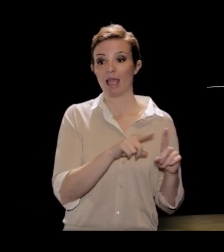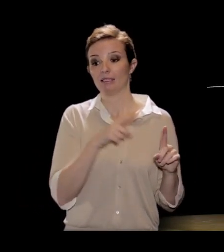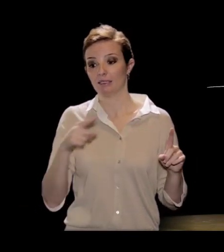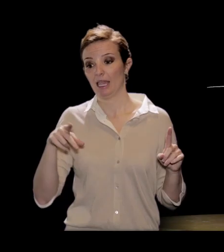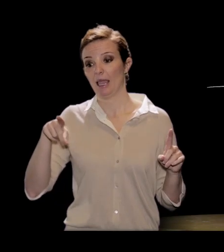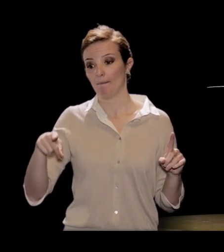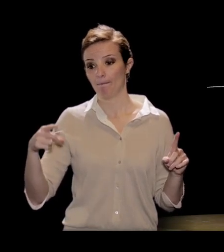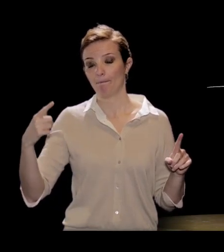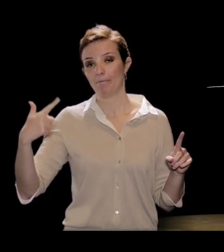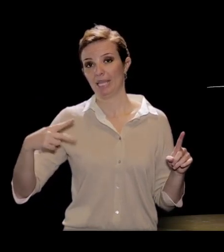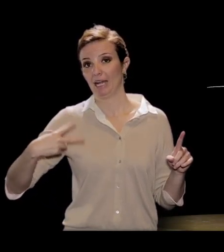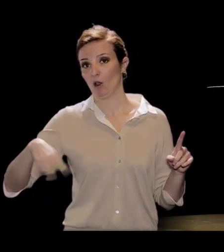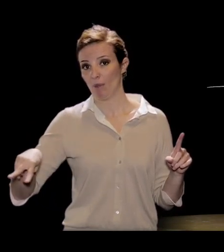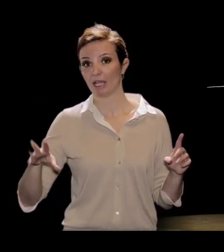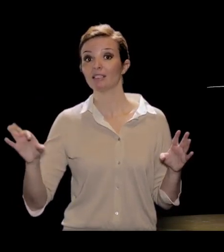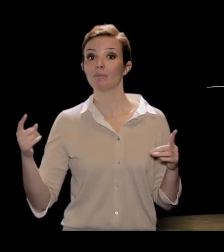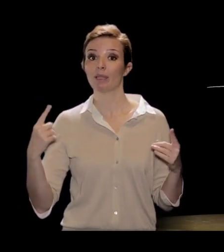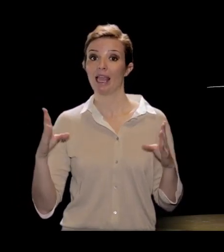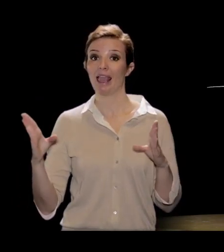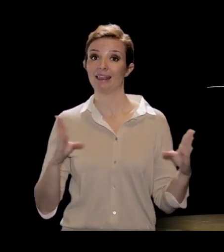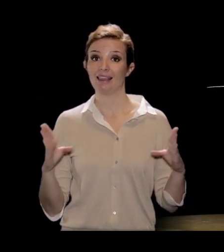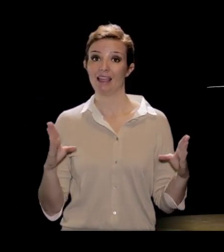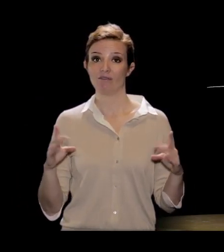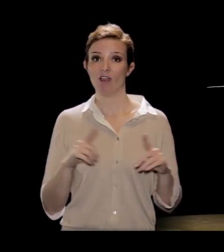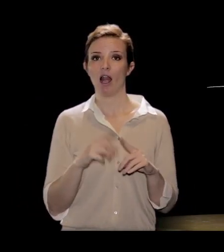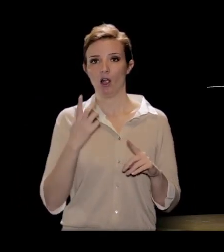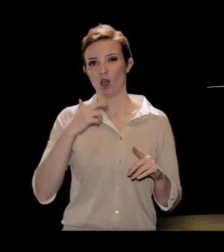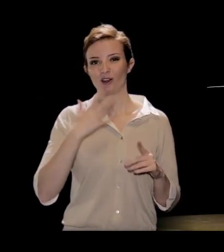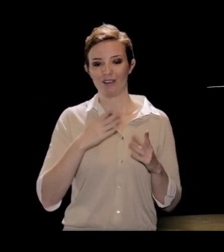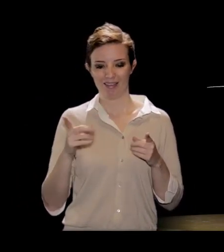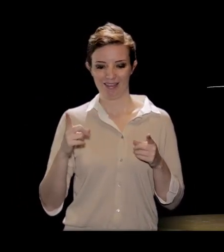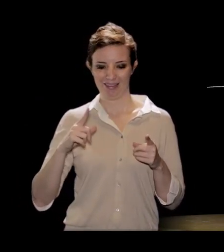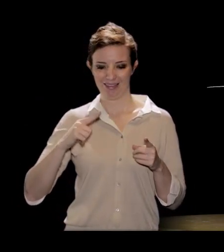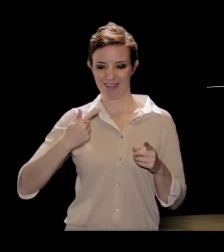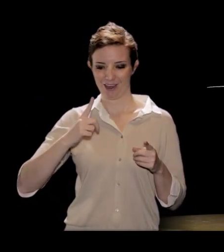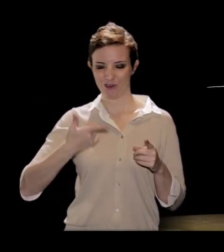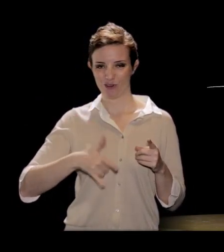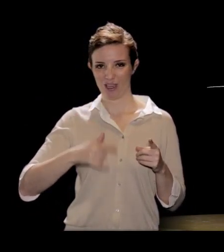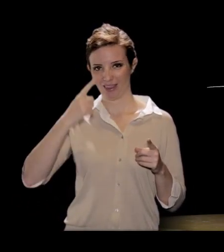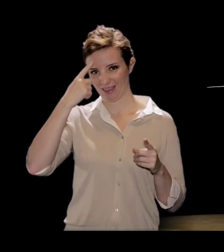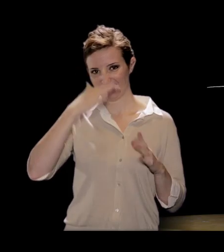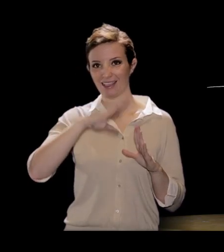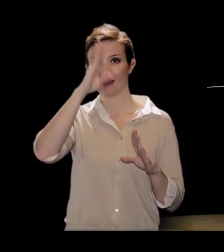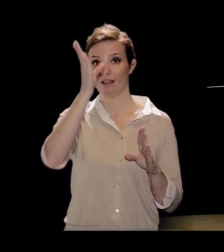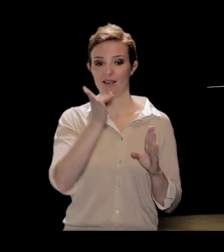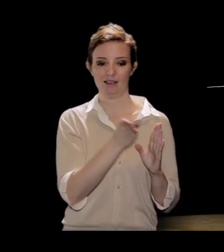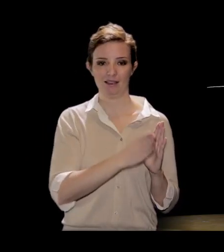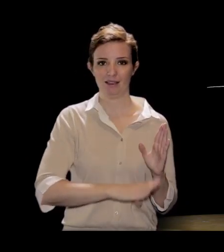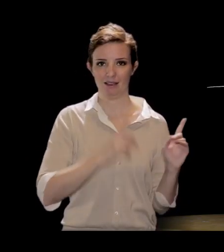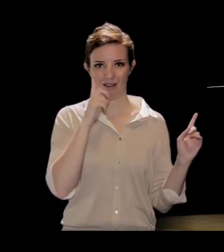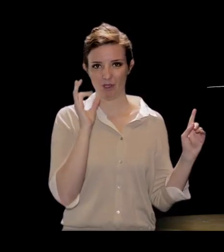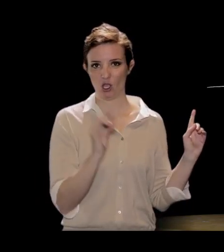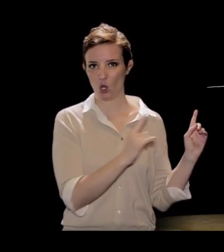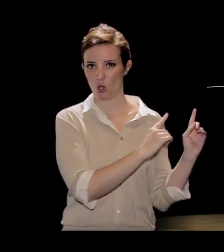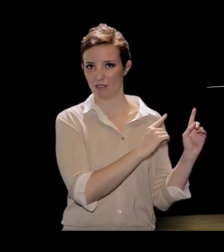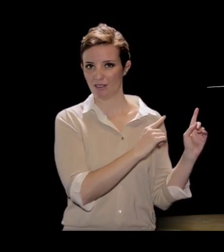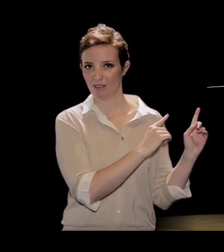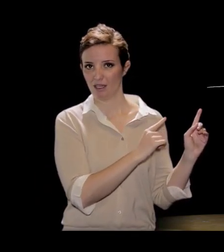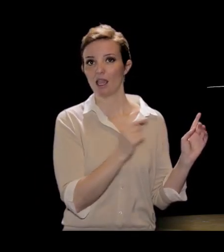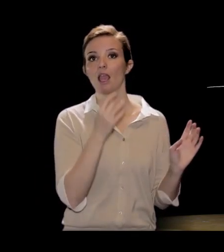In questo intervallo la tangente sappiamo ha questo andamento e quindi la nostra funzione